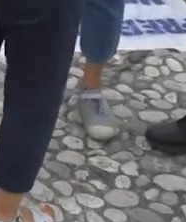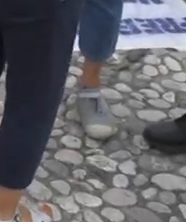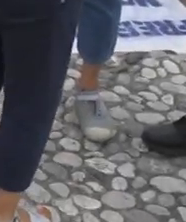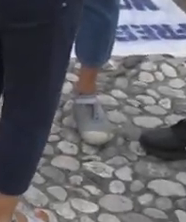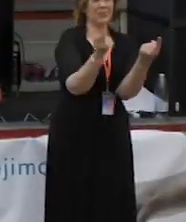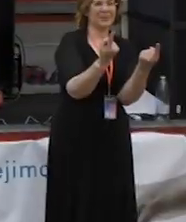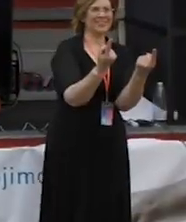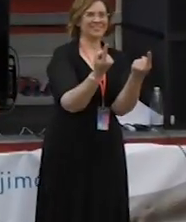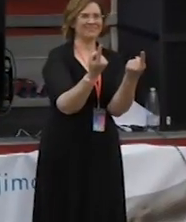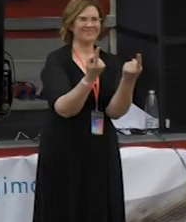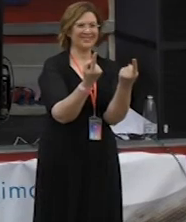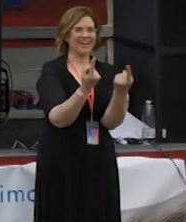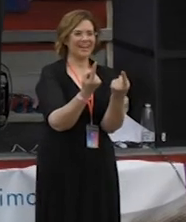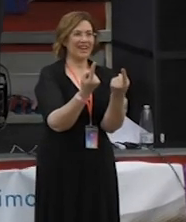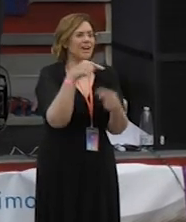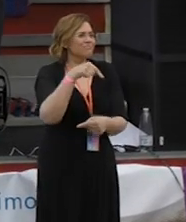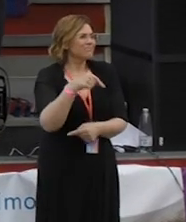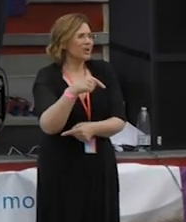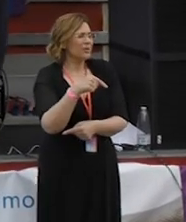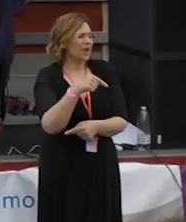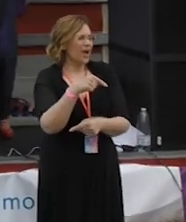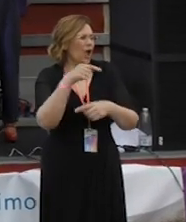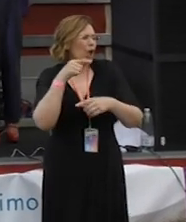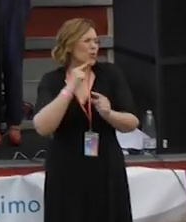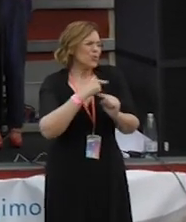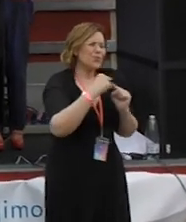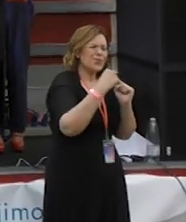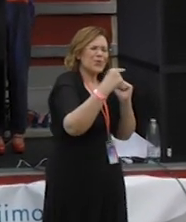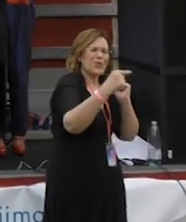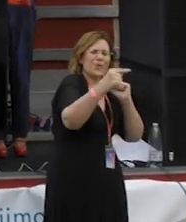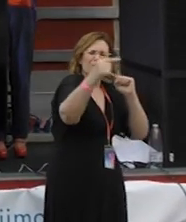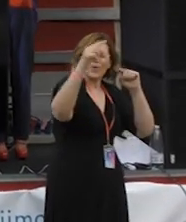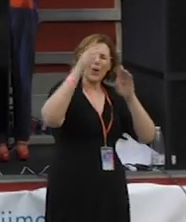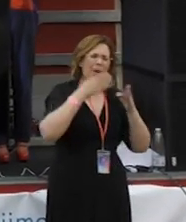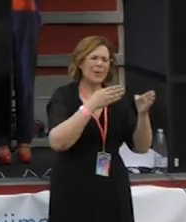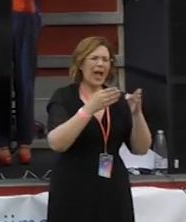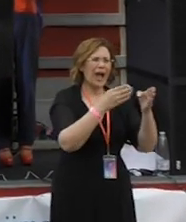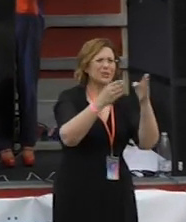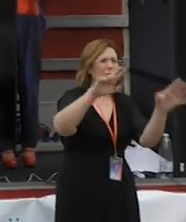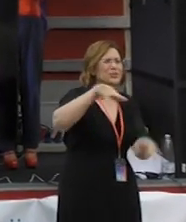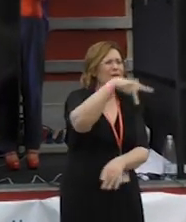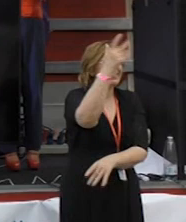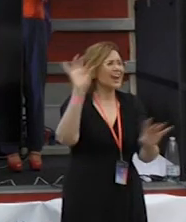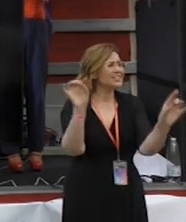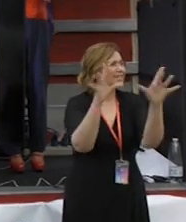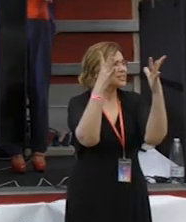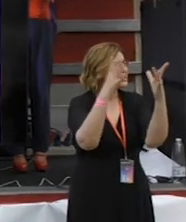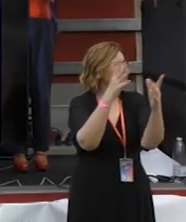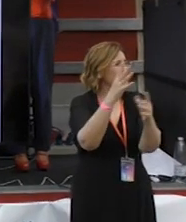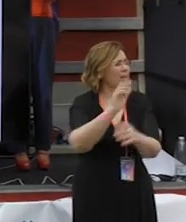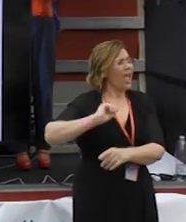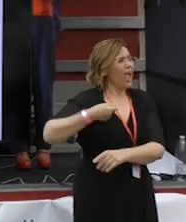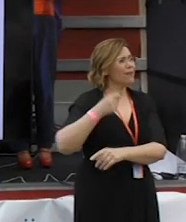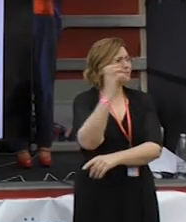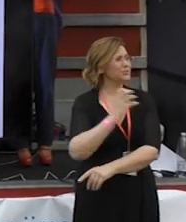ea tutela dei diritti a conferma della volontà di inclusione di tutti gli interventi bilingui sono stati tradotti da interprete della